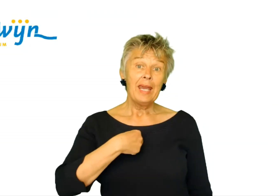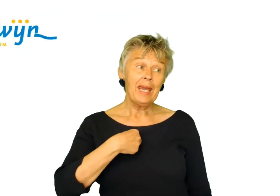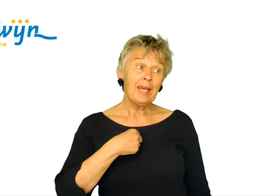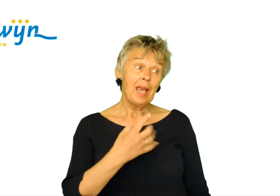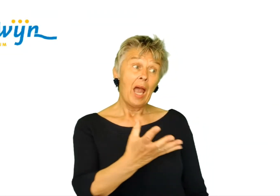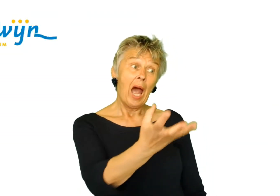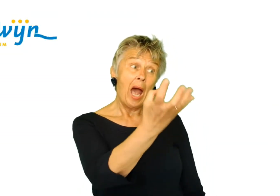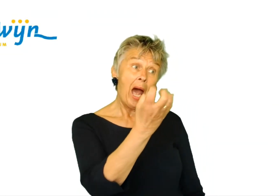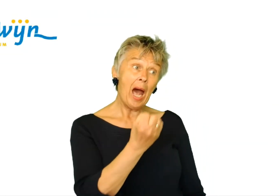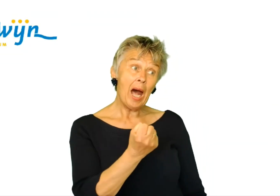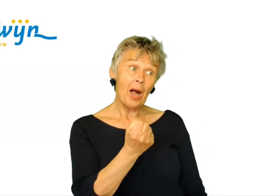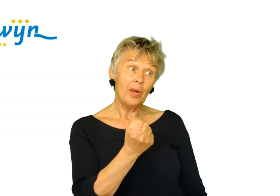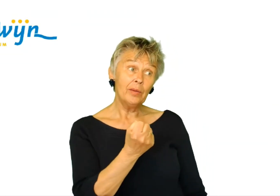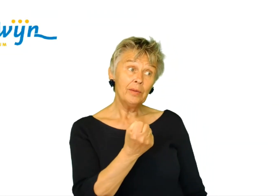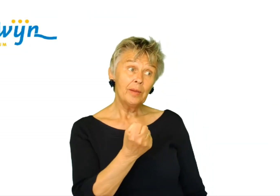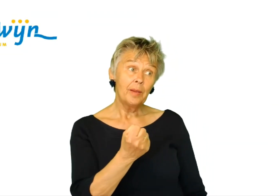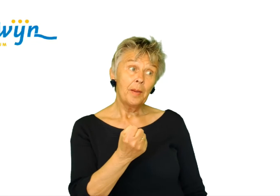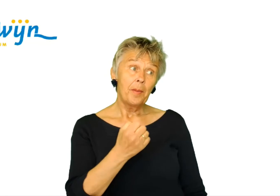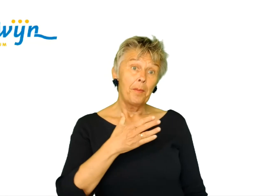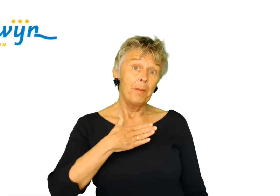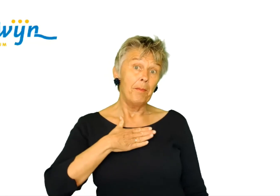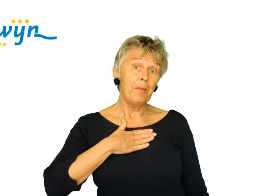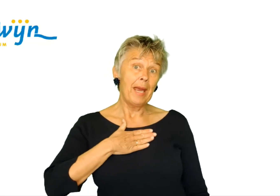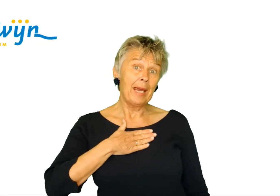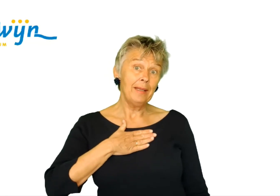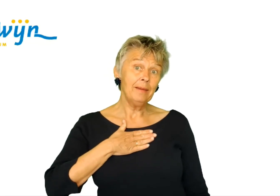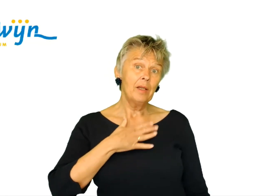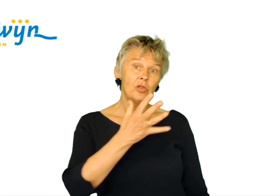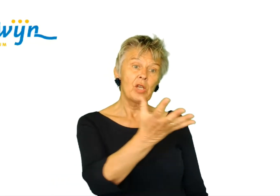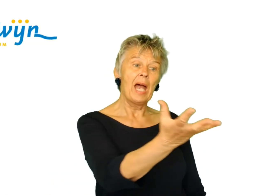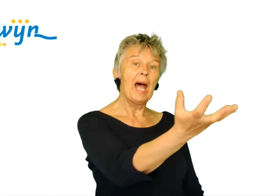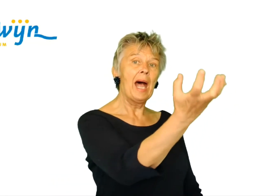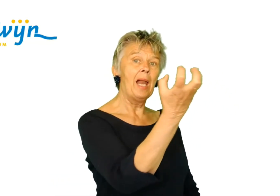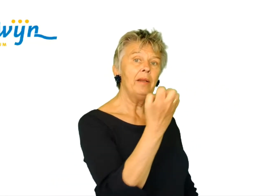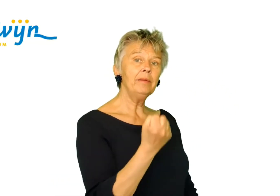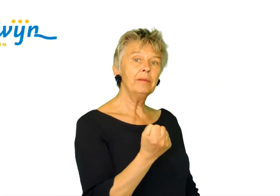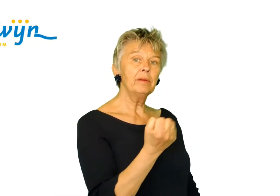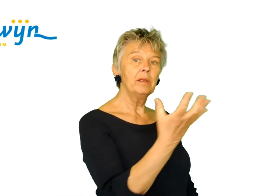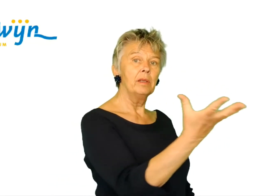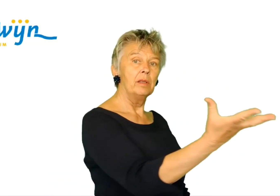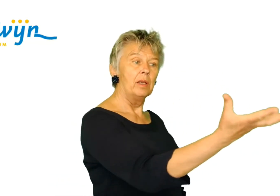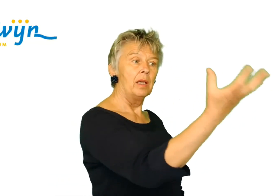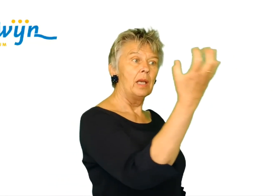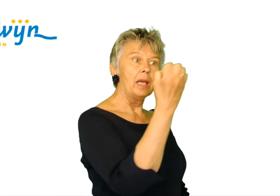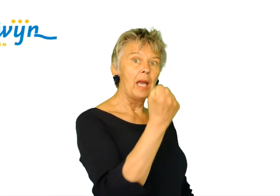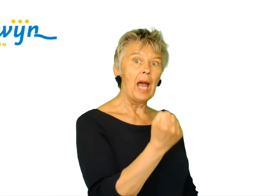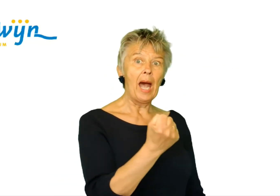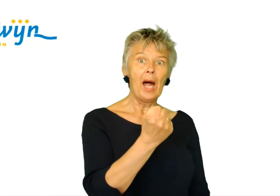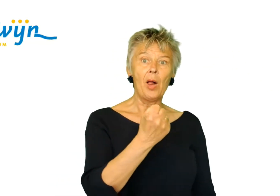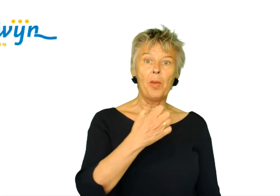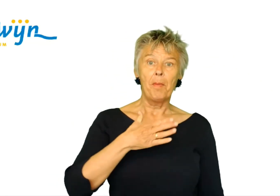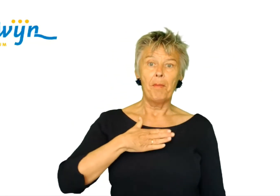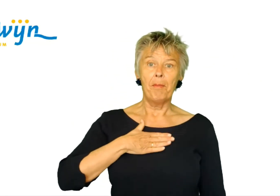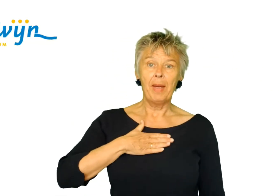Ik haal mijn, dus halen. Ik haal